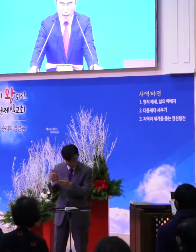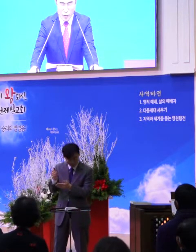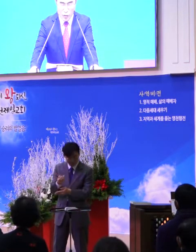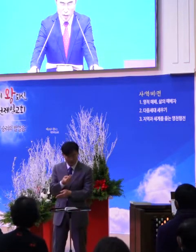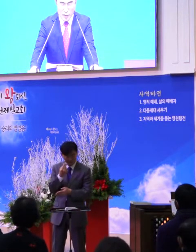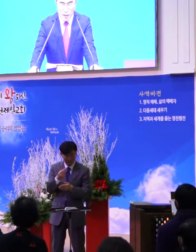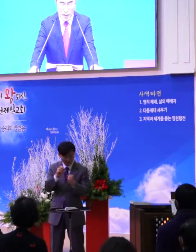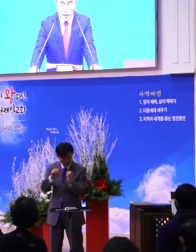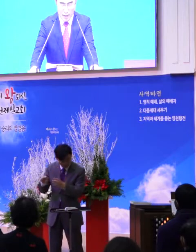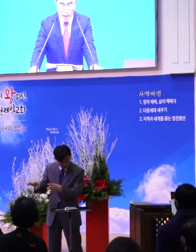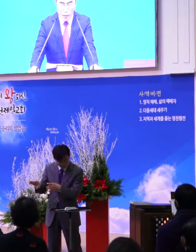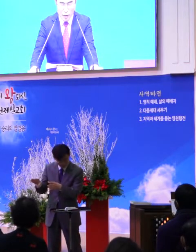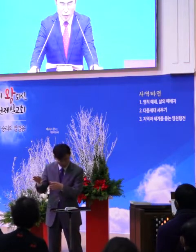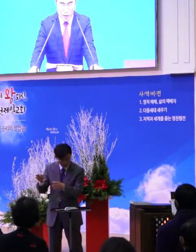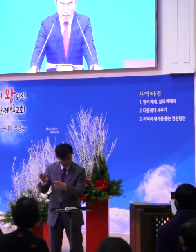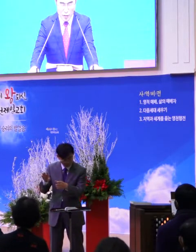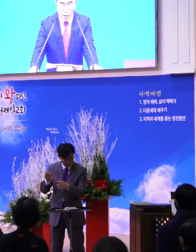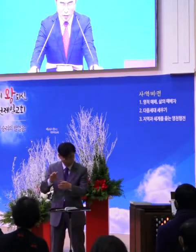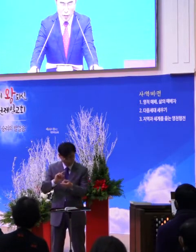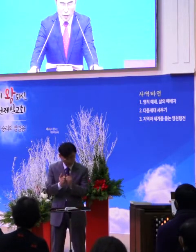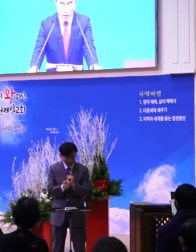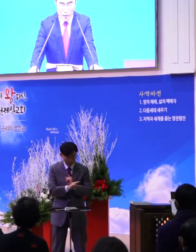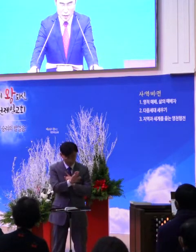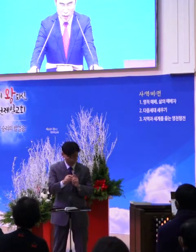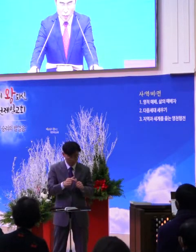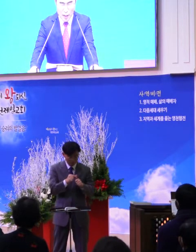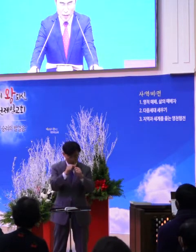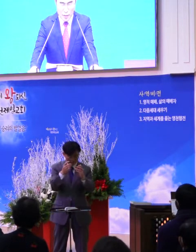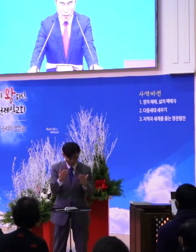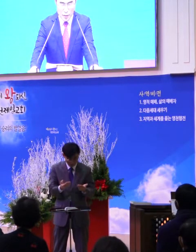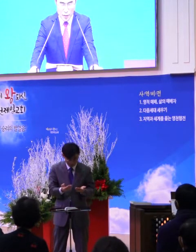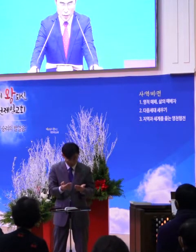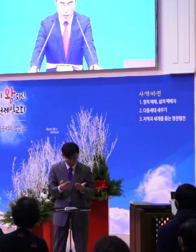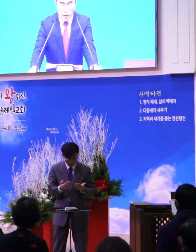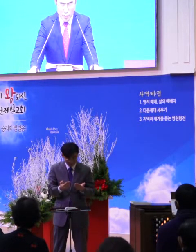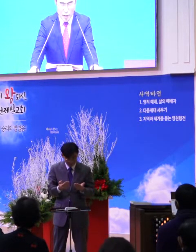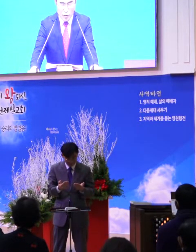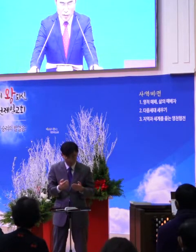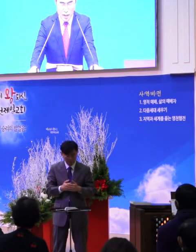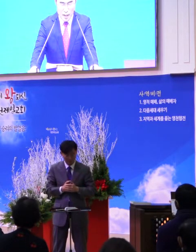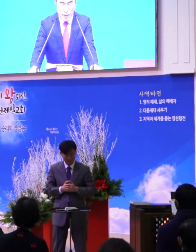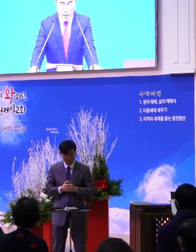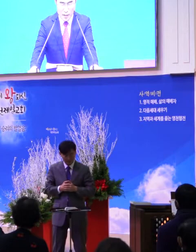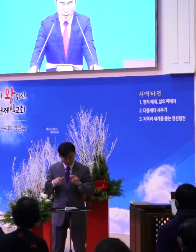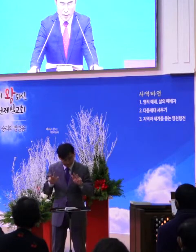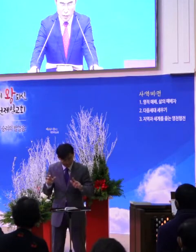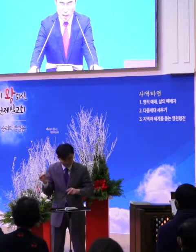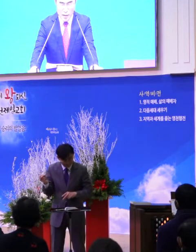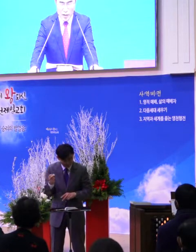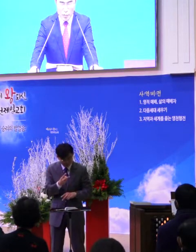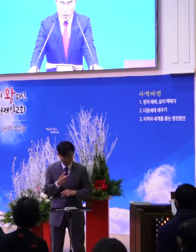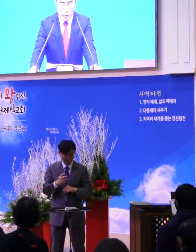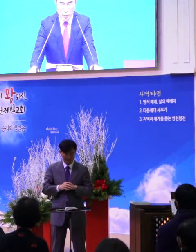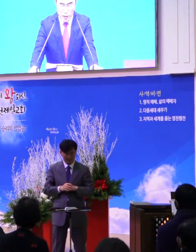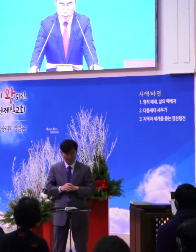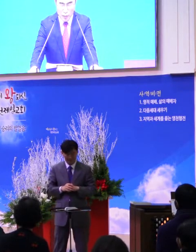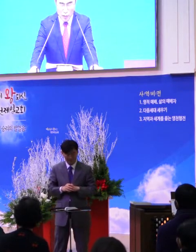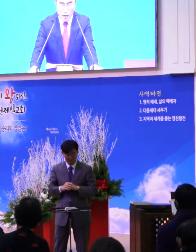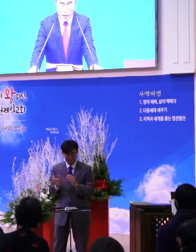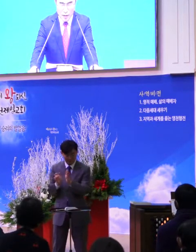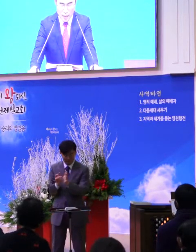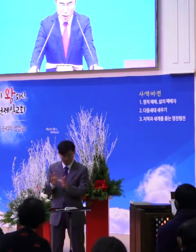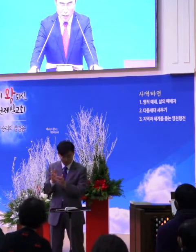사랑하신 주님께서 다시 우리를 붙잡아 주시고 새롭게 하시고 정말 주님을 사랑하며 정말 진심으로 주님을